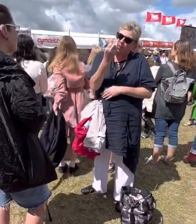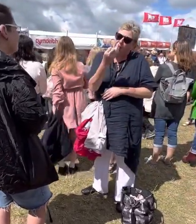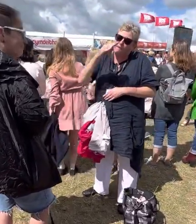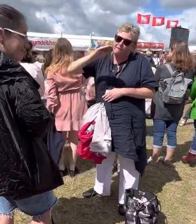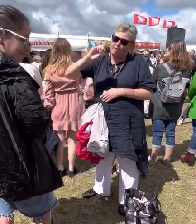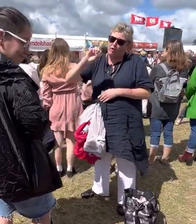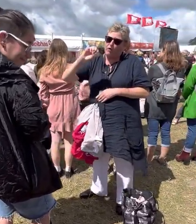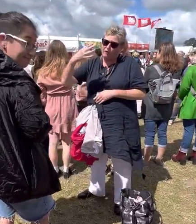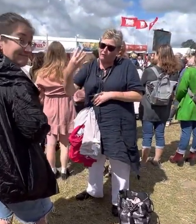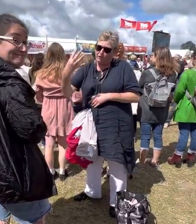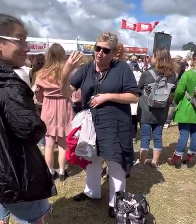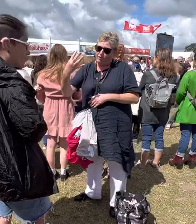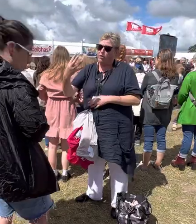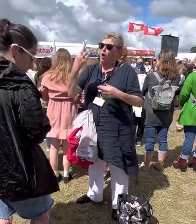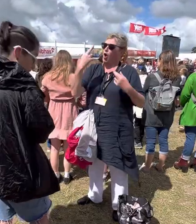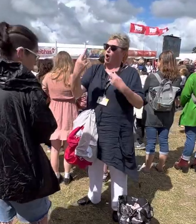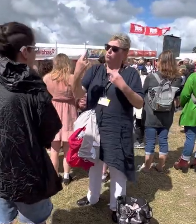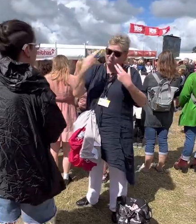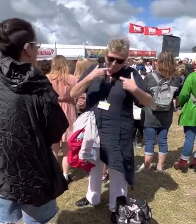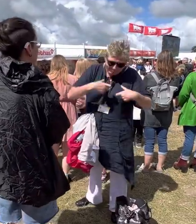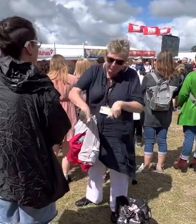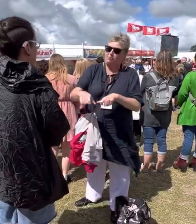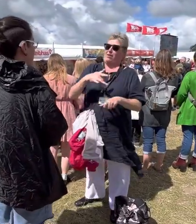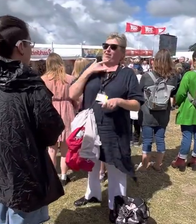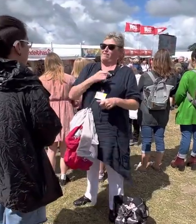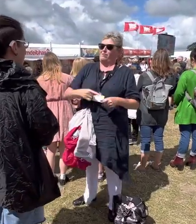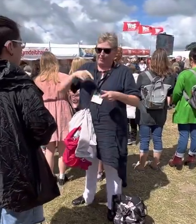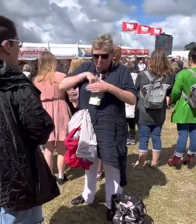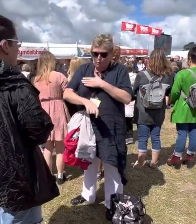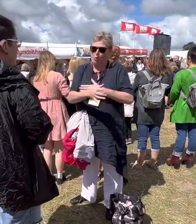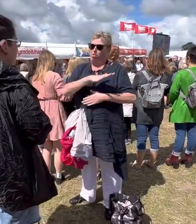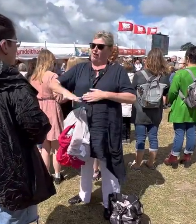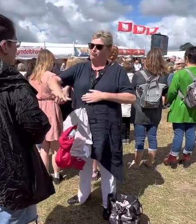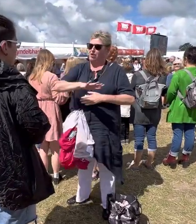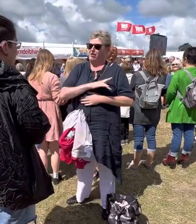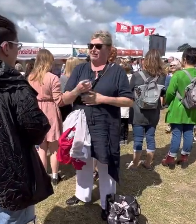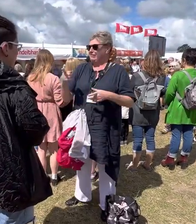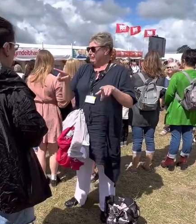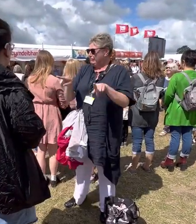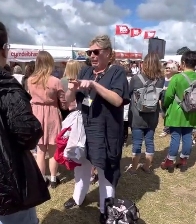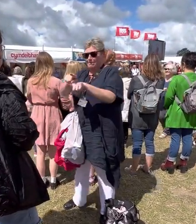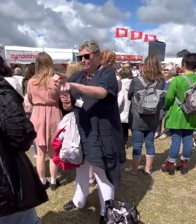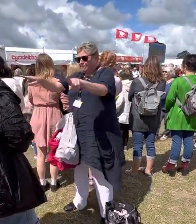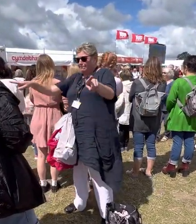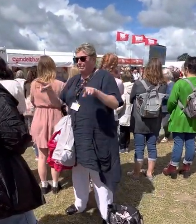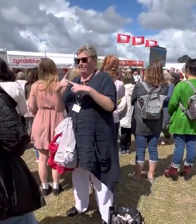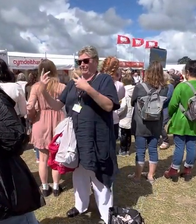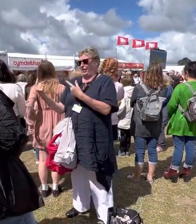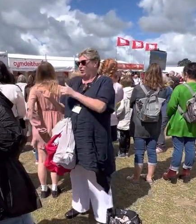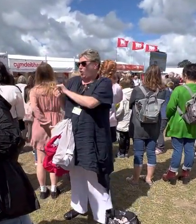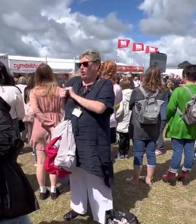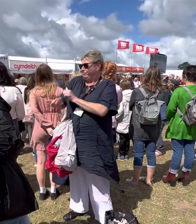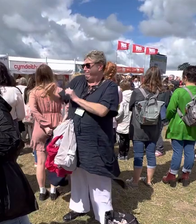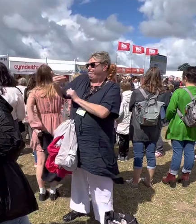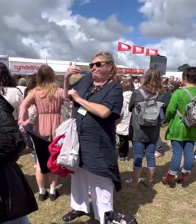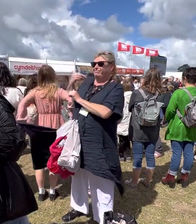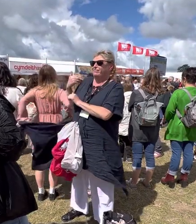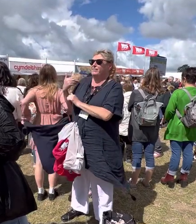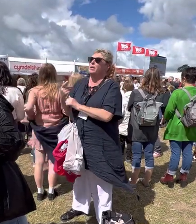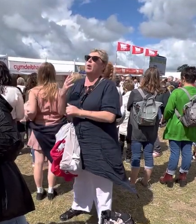Hoffwn barhau i fyw yn ardal enedigol, fel nifer fawr o fy nghyfoedion. Ond pan mae costau